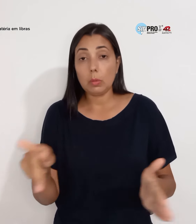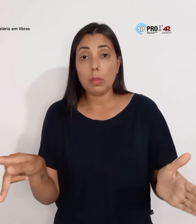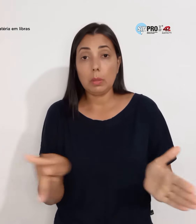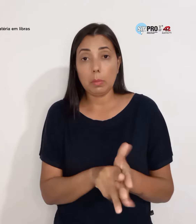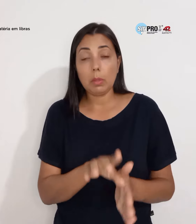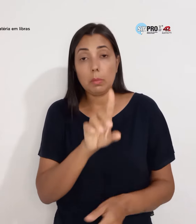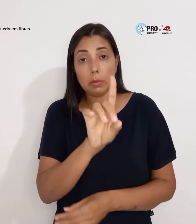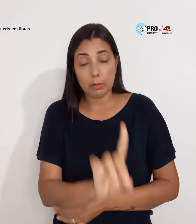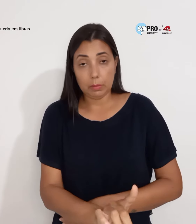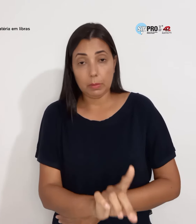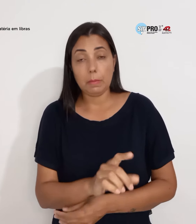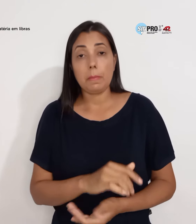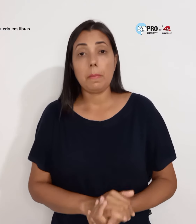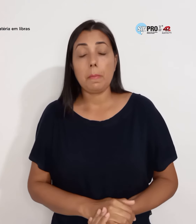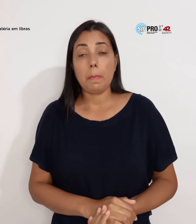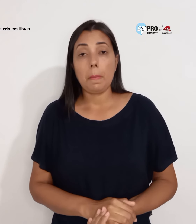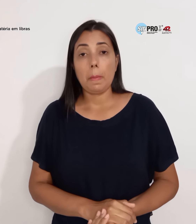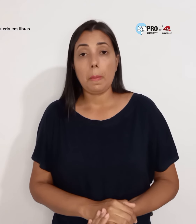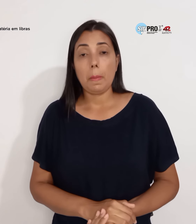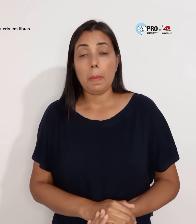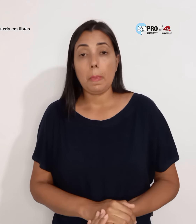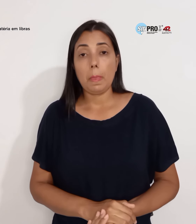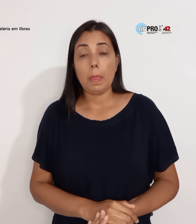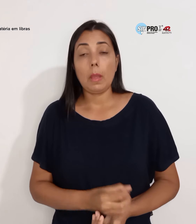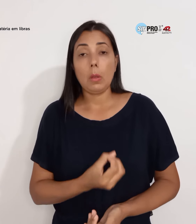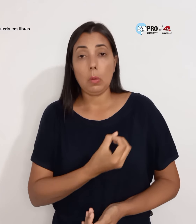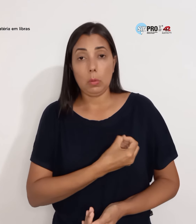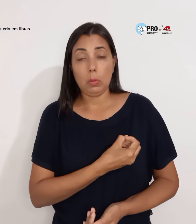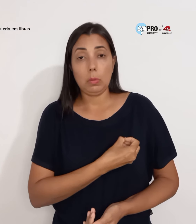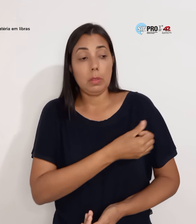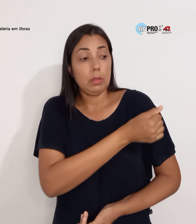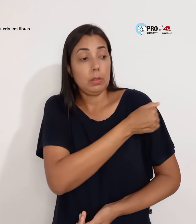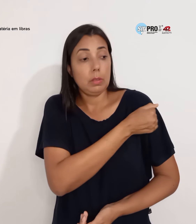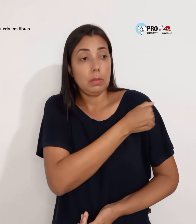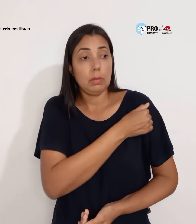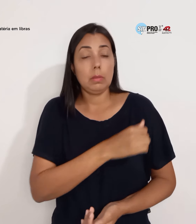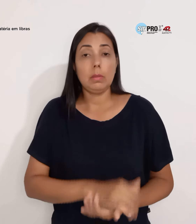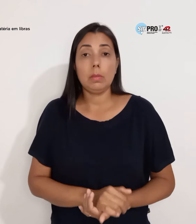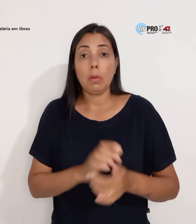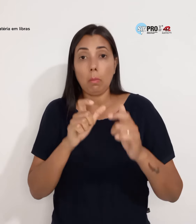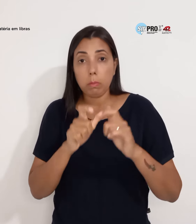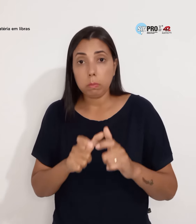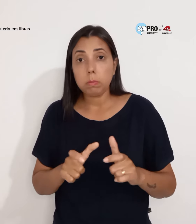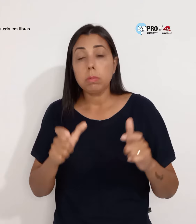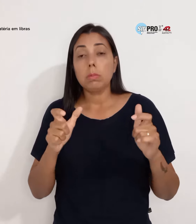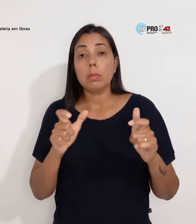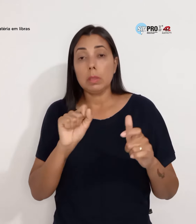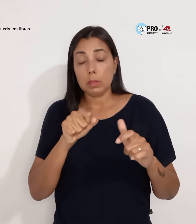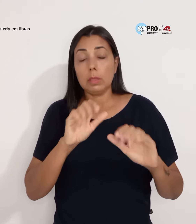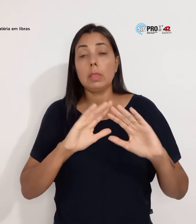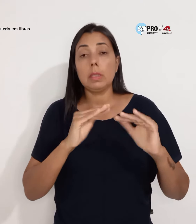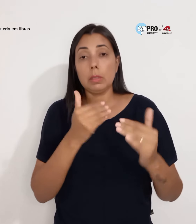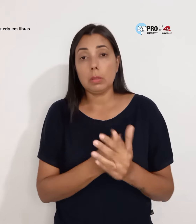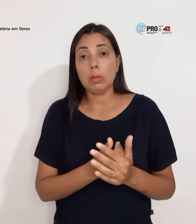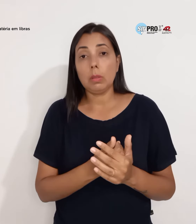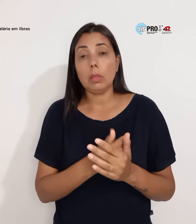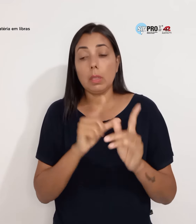própria diretoria. O número de estudantes aumenta e a escola encolhe